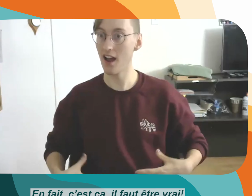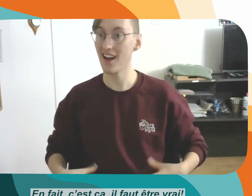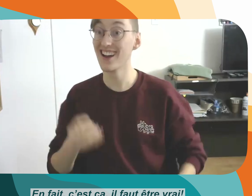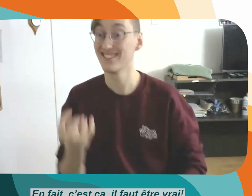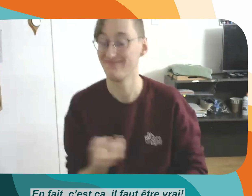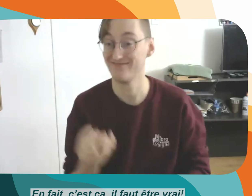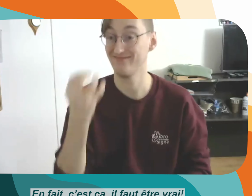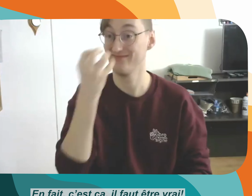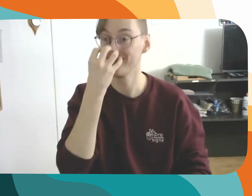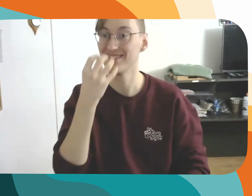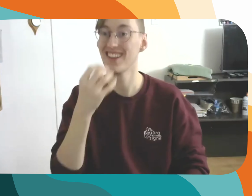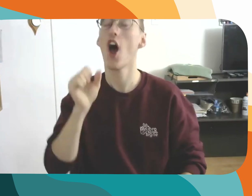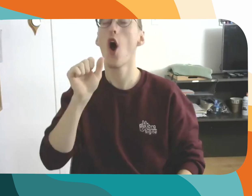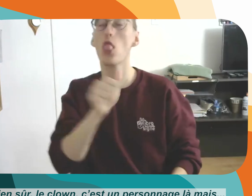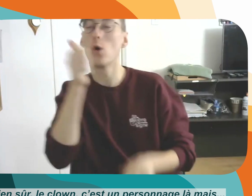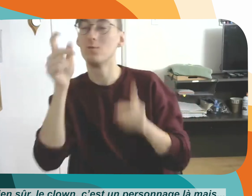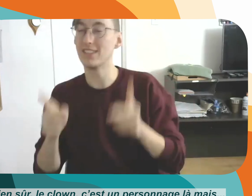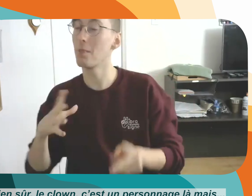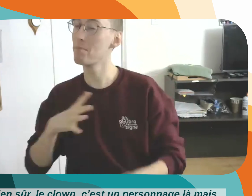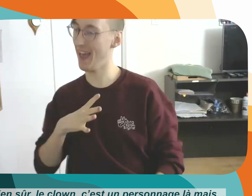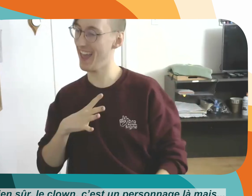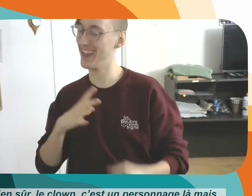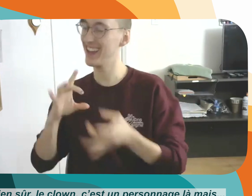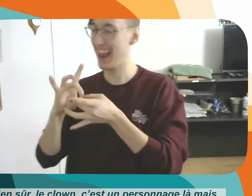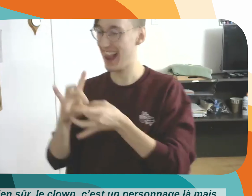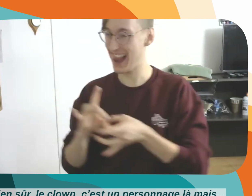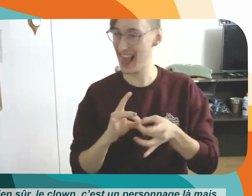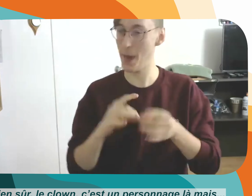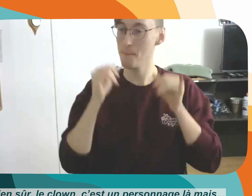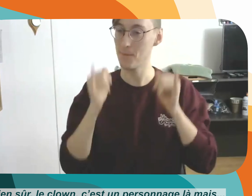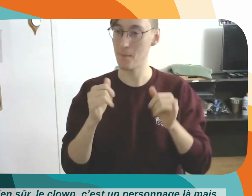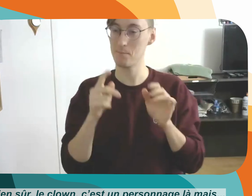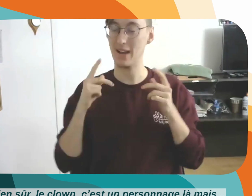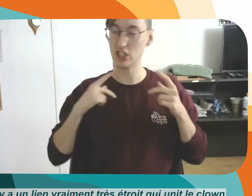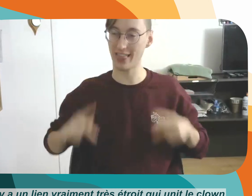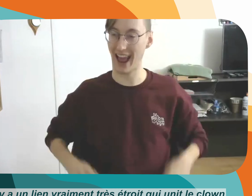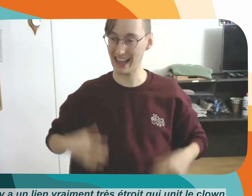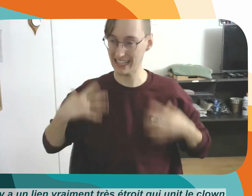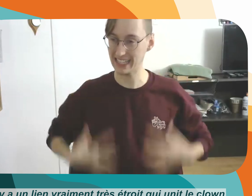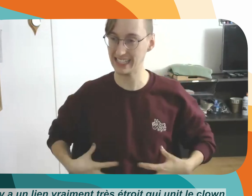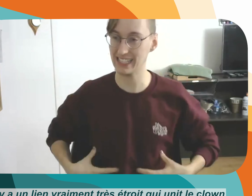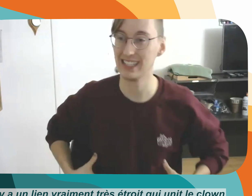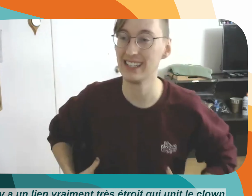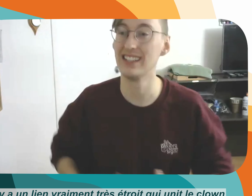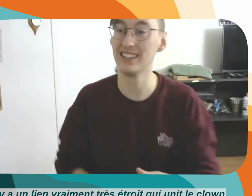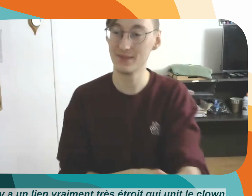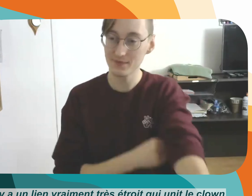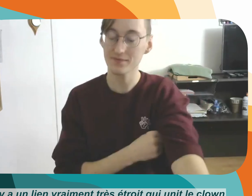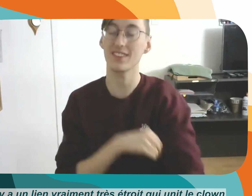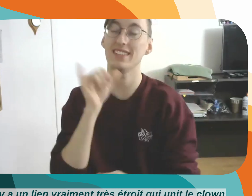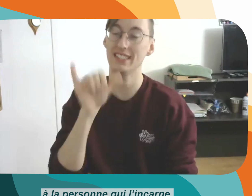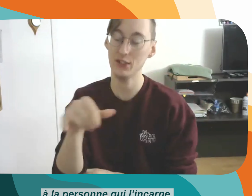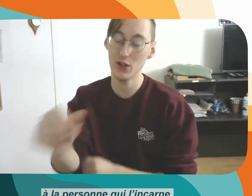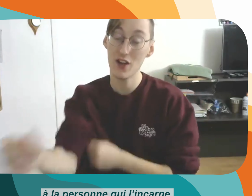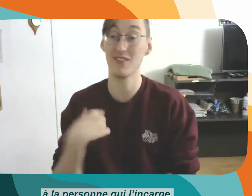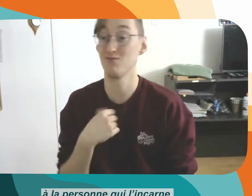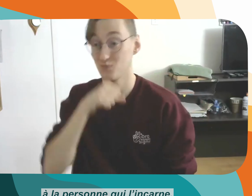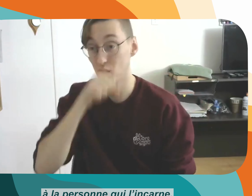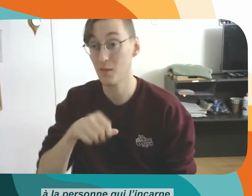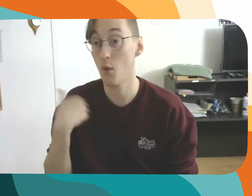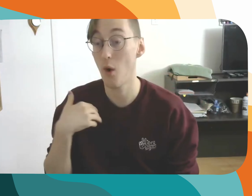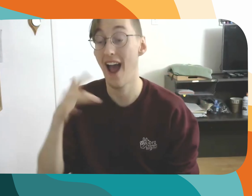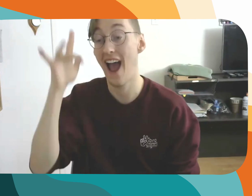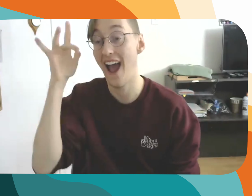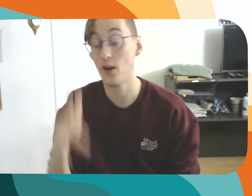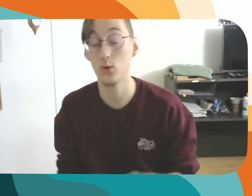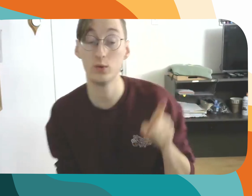En fait, c'est ça, il faut être vrai. Bien sûr, le clown, c'est un personnage, là, mais il a un lien vraiment très étroit qui unit le clown à la personne qui